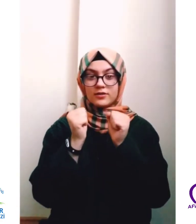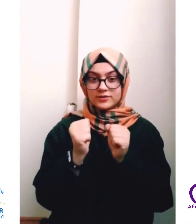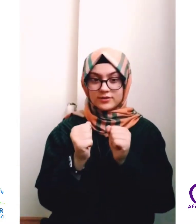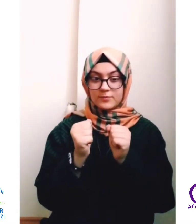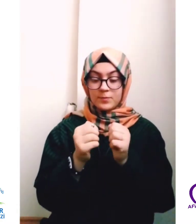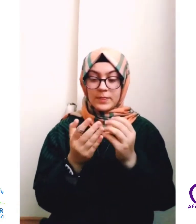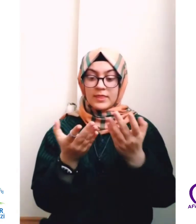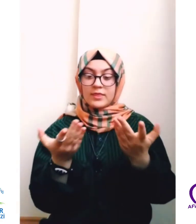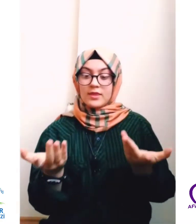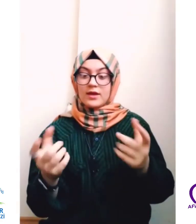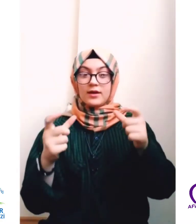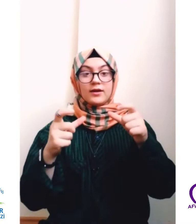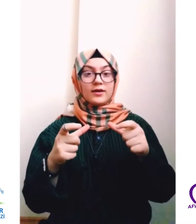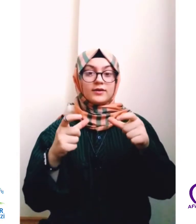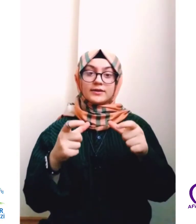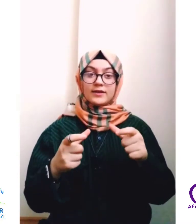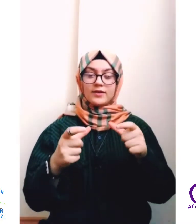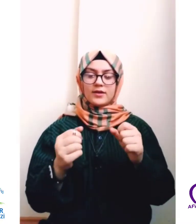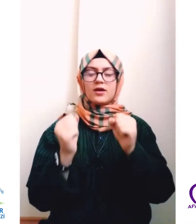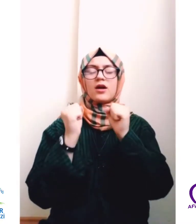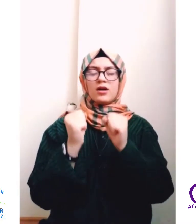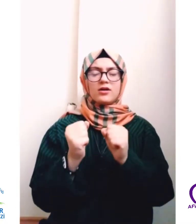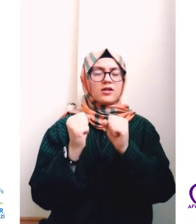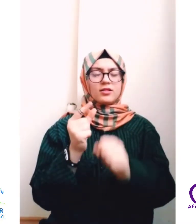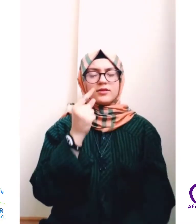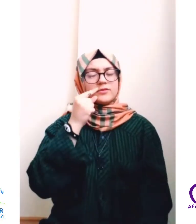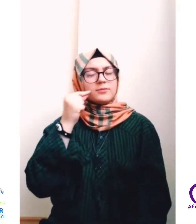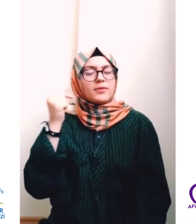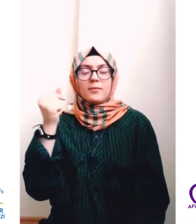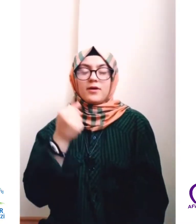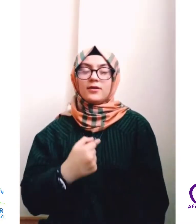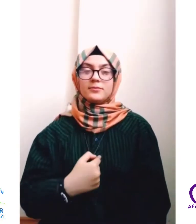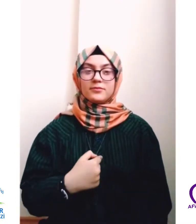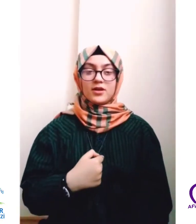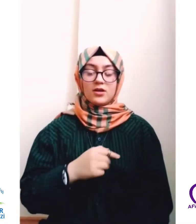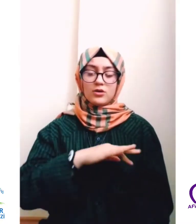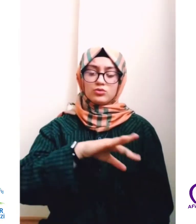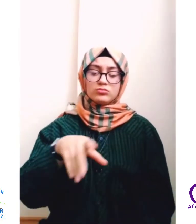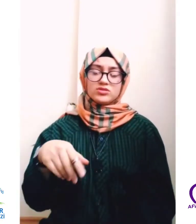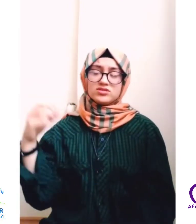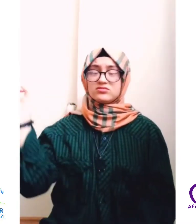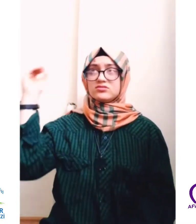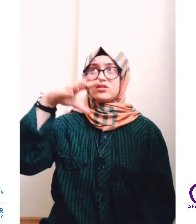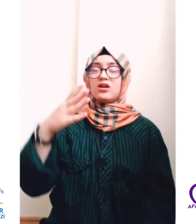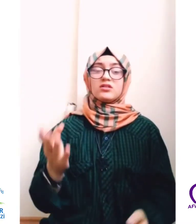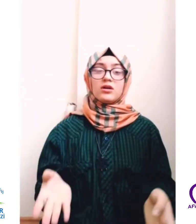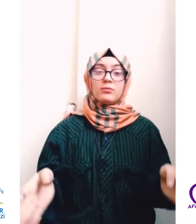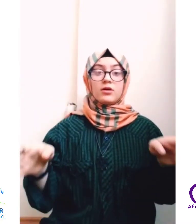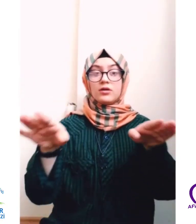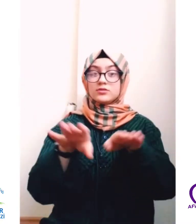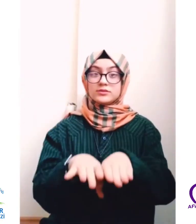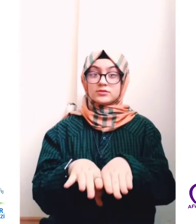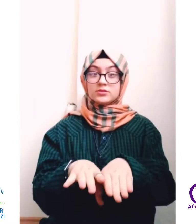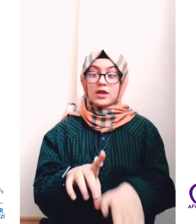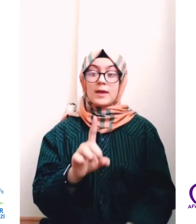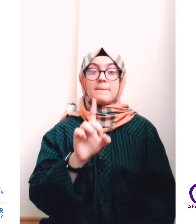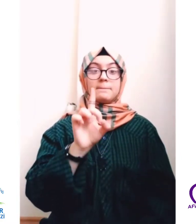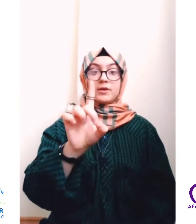kaldı. Nerede kaldım babam? Tüm ışıklar kapandı.